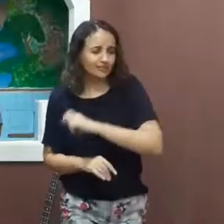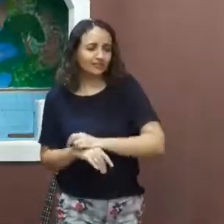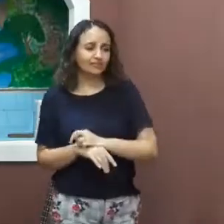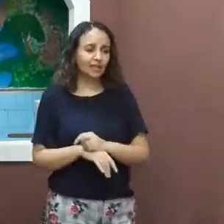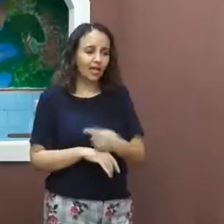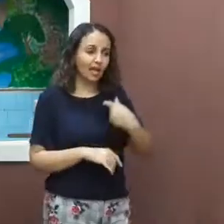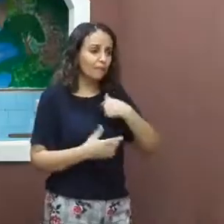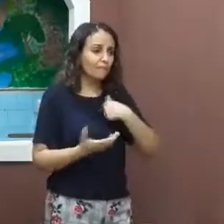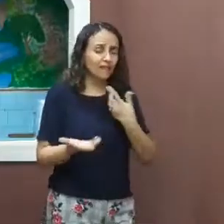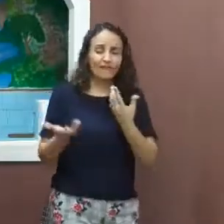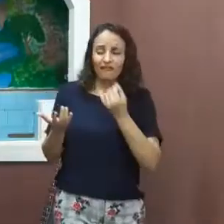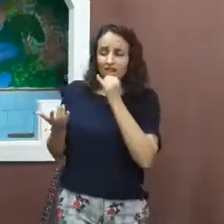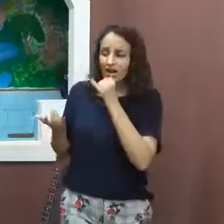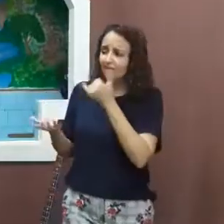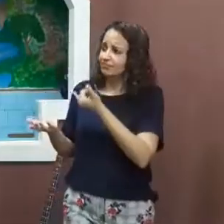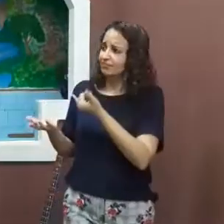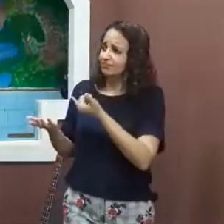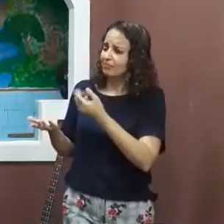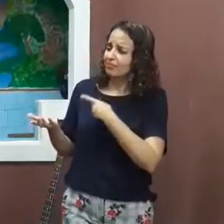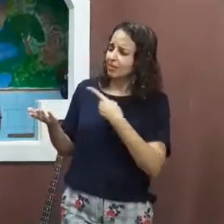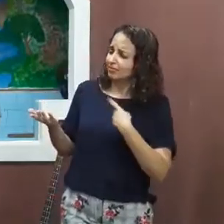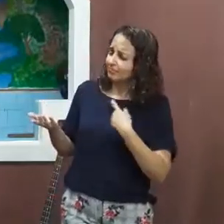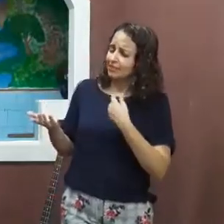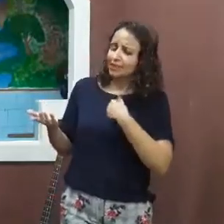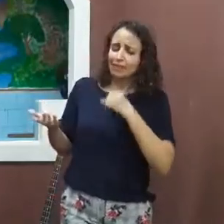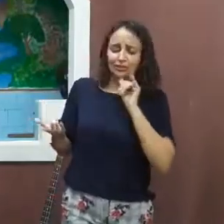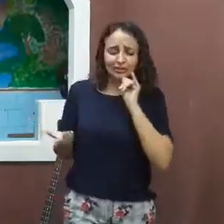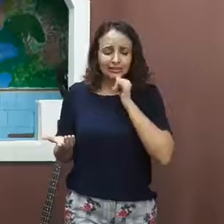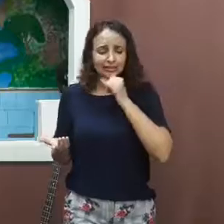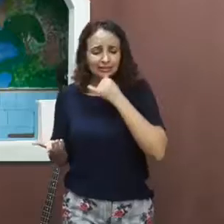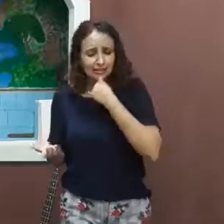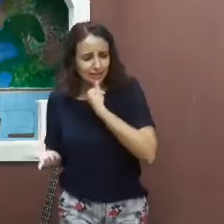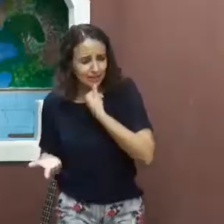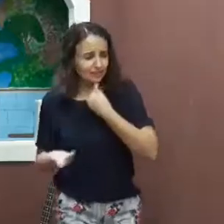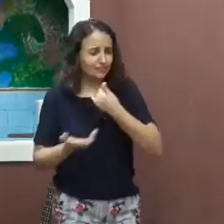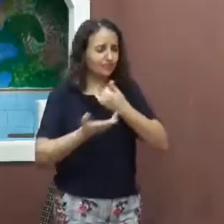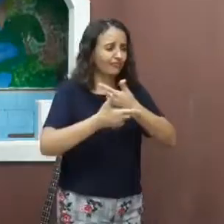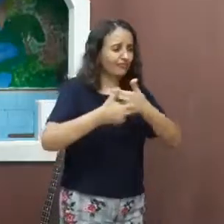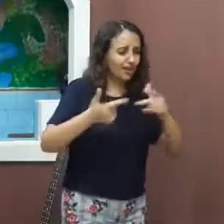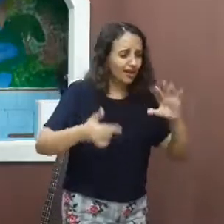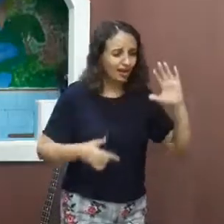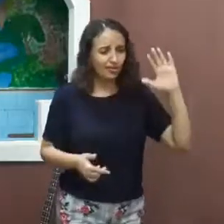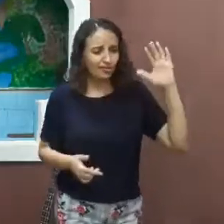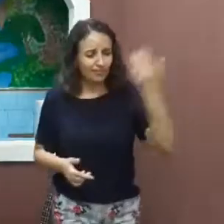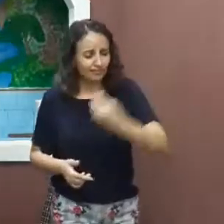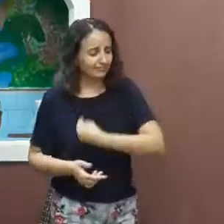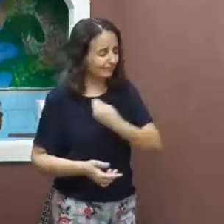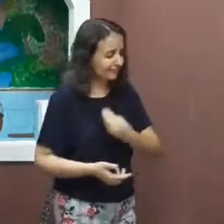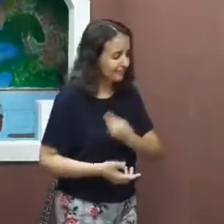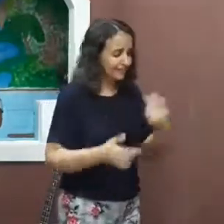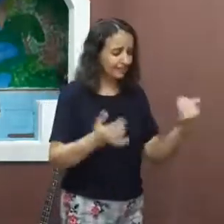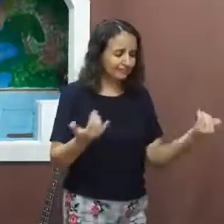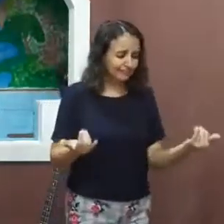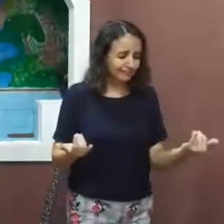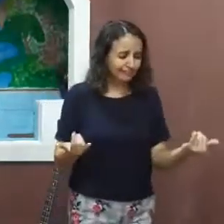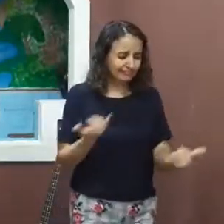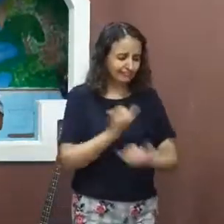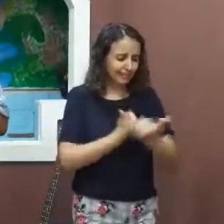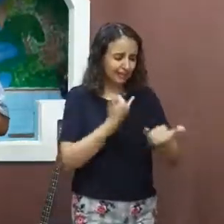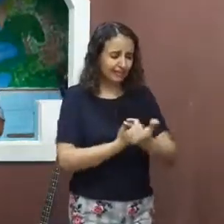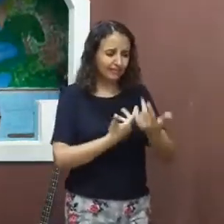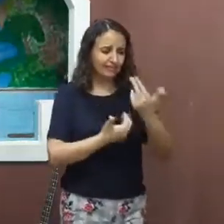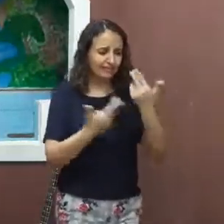Pastor, eu estou com muitas decepções. Eu fui decepcionado, eu estou decepcionado com muitas coisas.